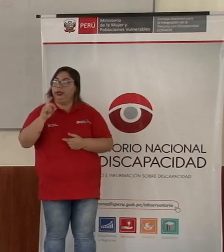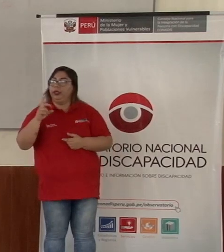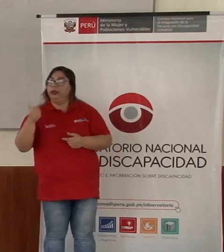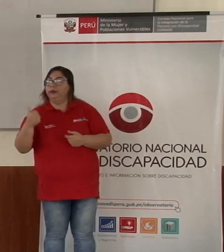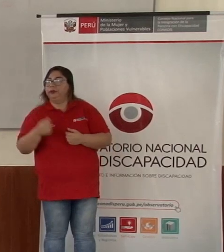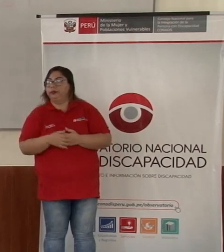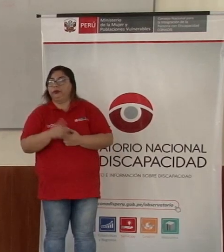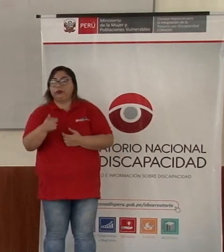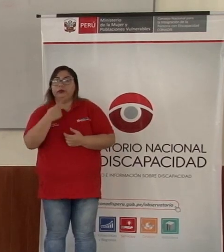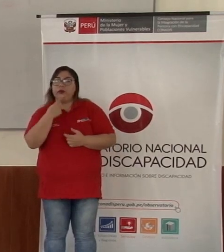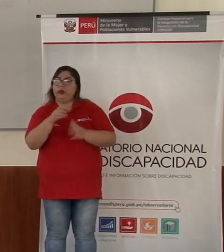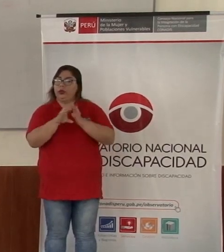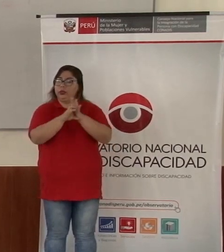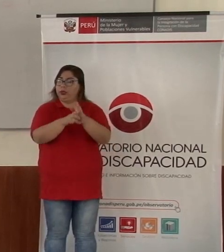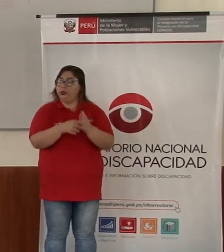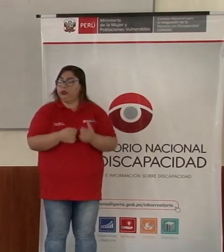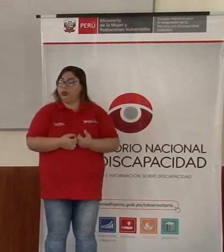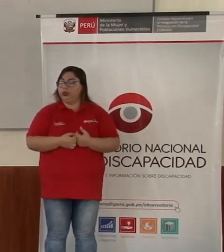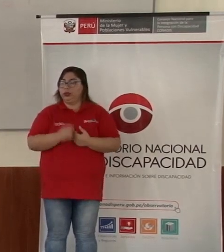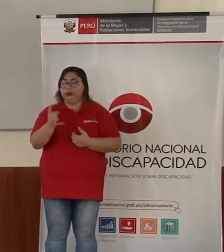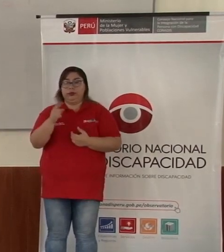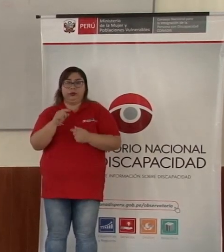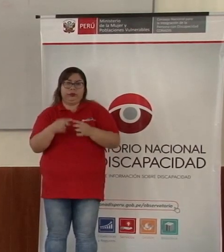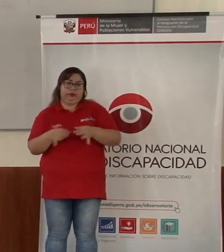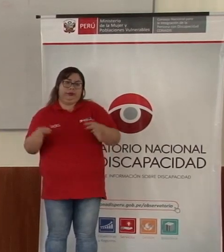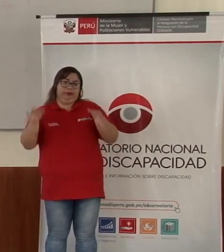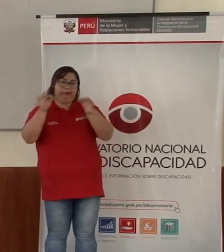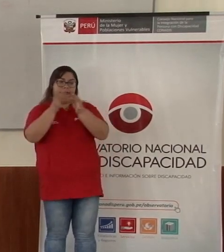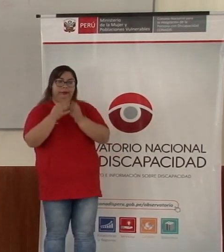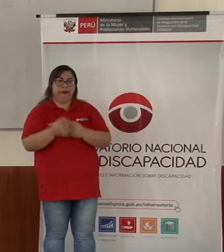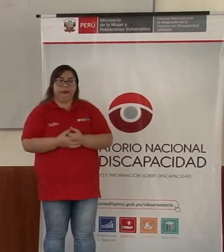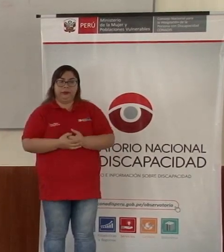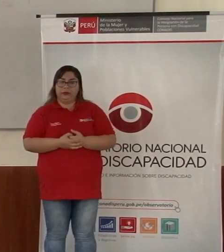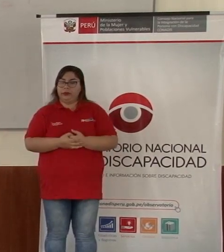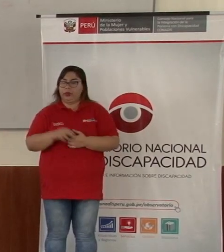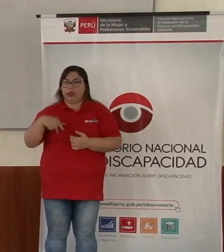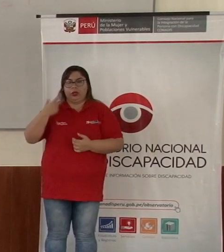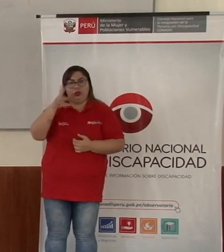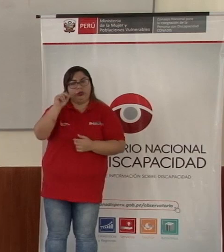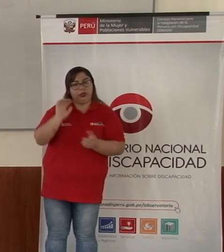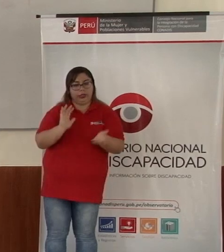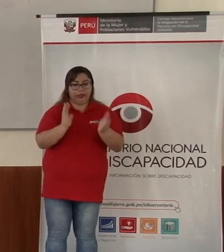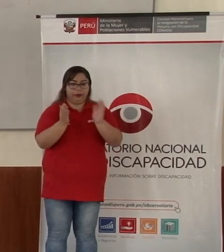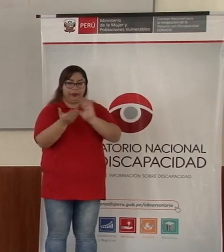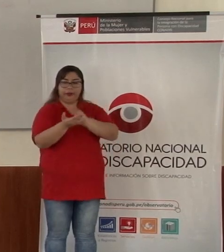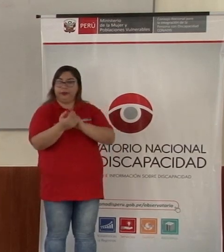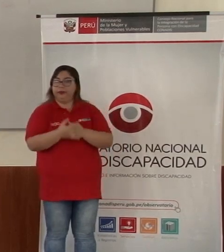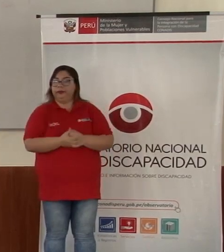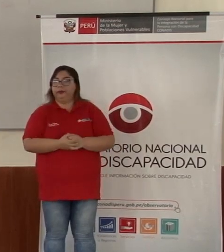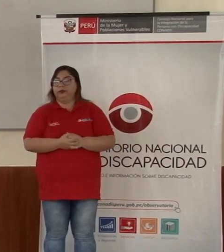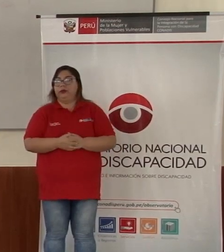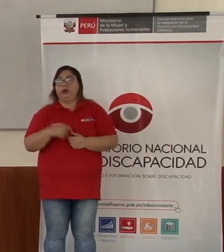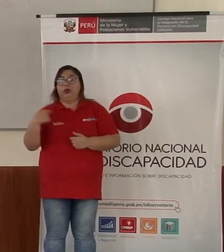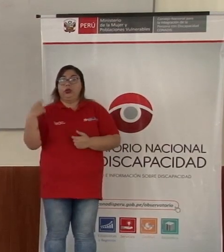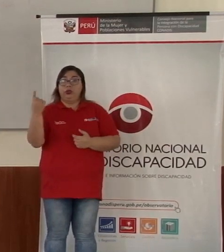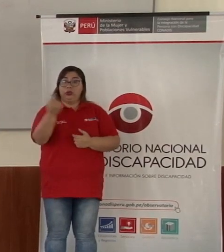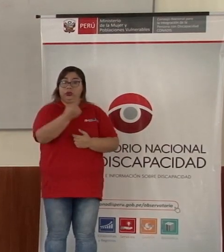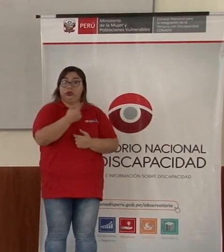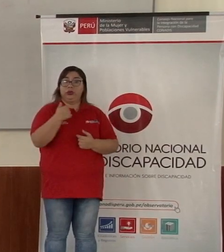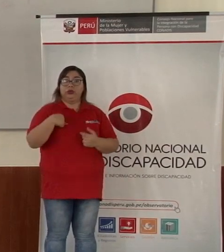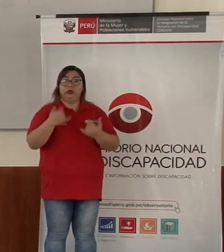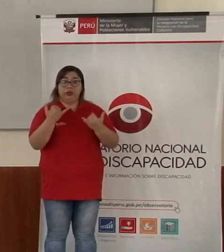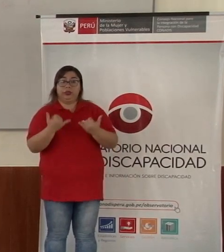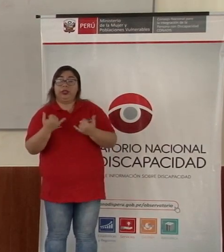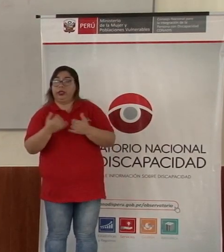Las constituciones, por lo general, no se modifican. Nosotros tenemos un sistema